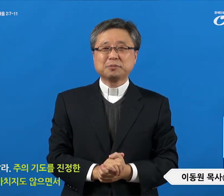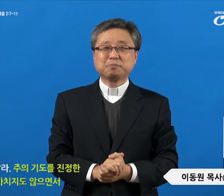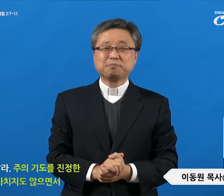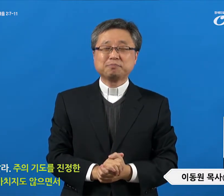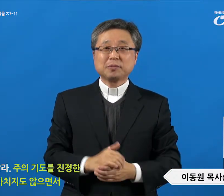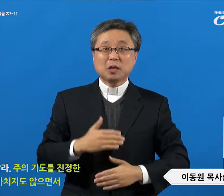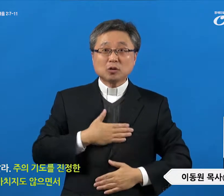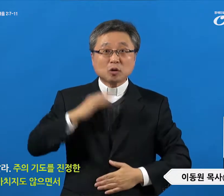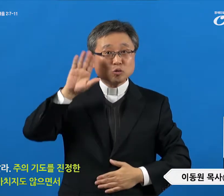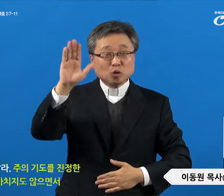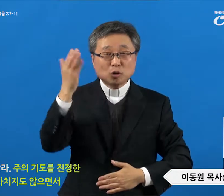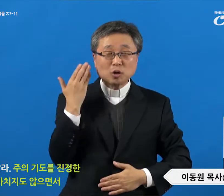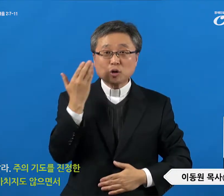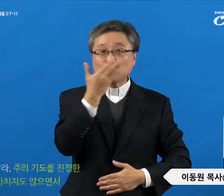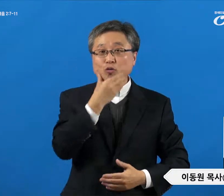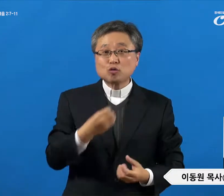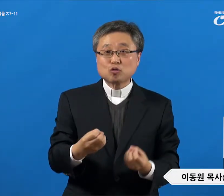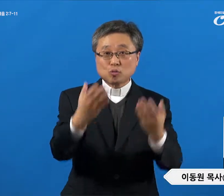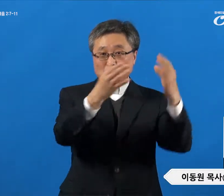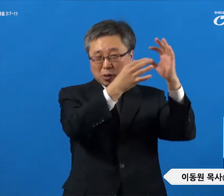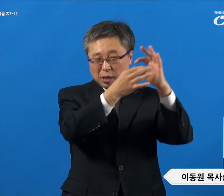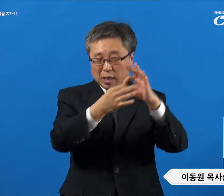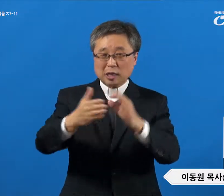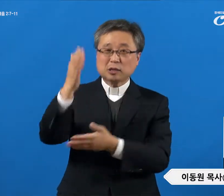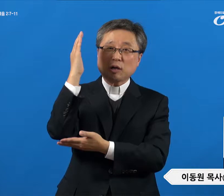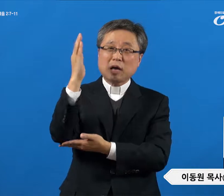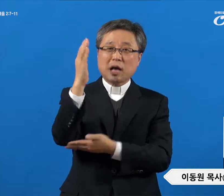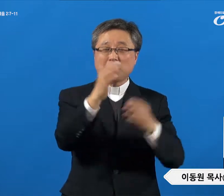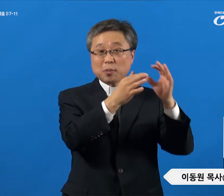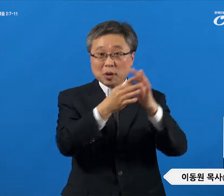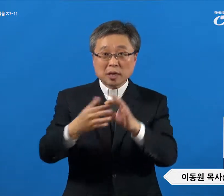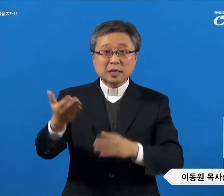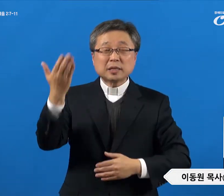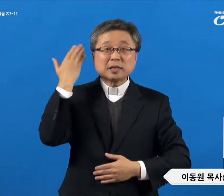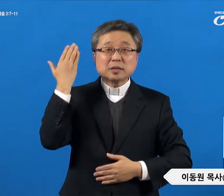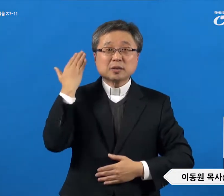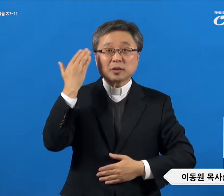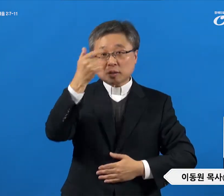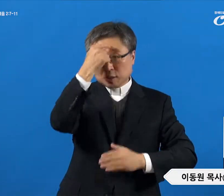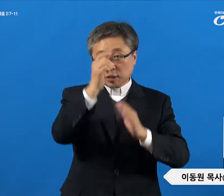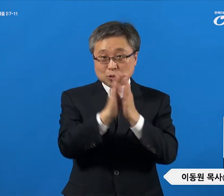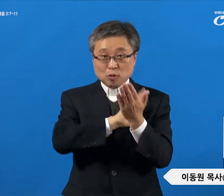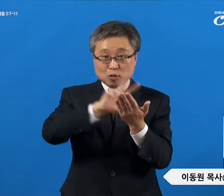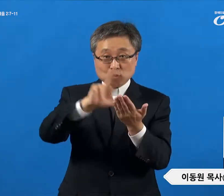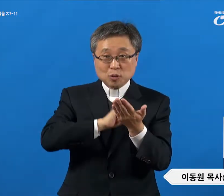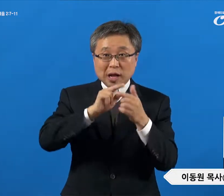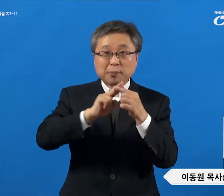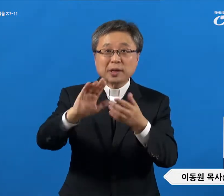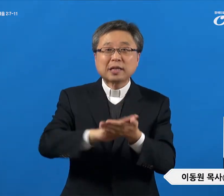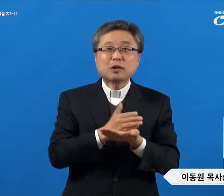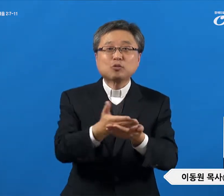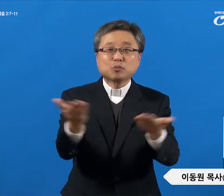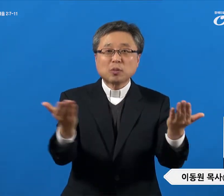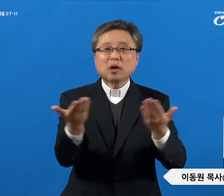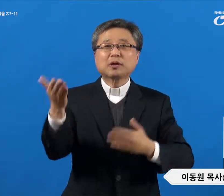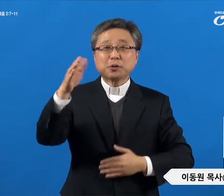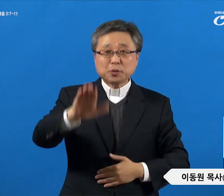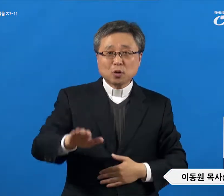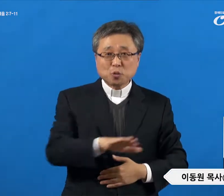저는 최근 이 축복 시리즈 설교를 하면서 지난번에는 기도의 축복을 함께 나누었습니다. 그런데 우리가 드린